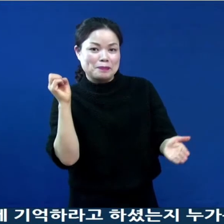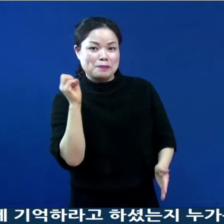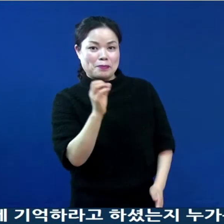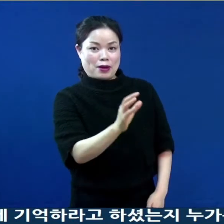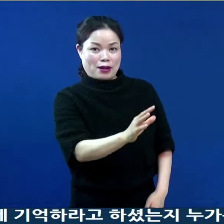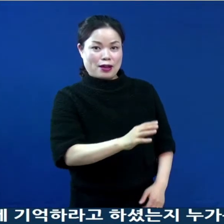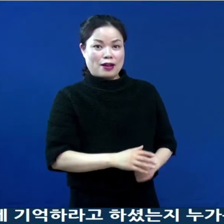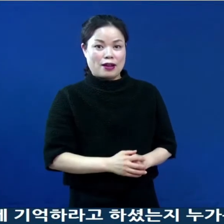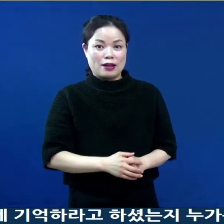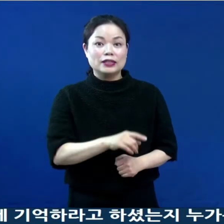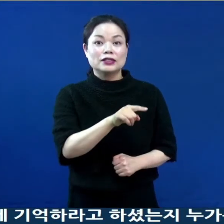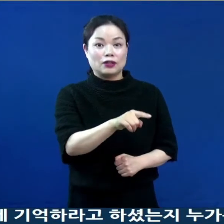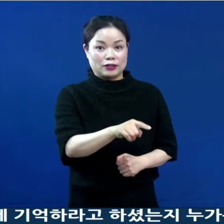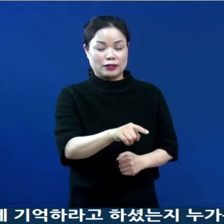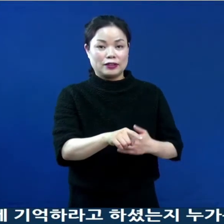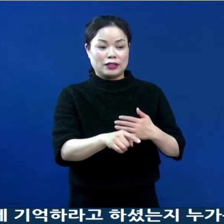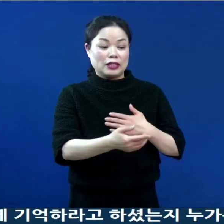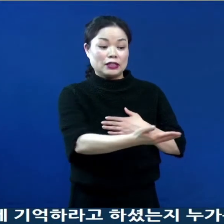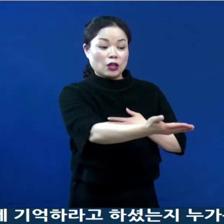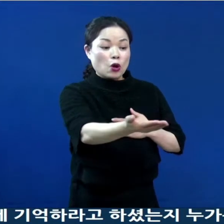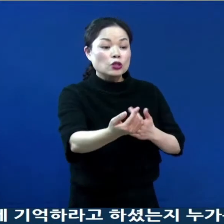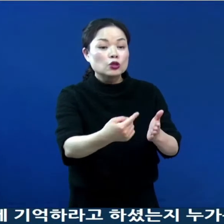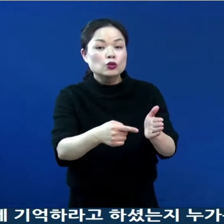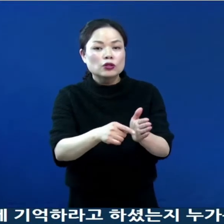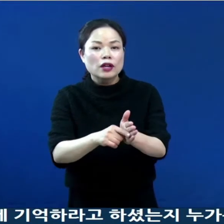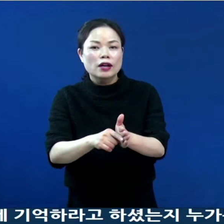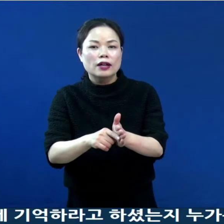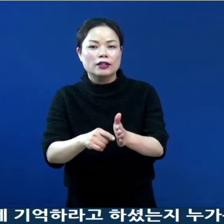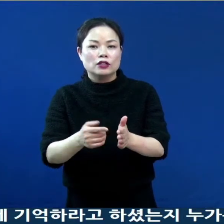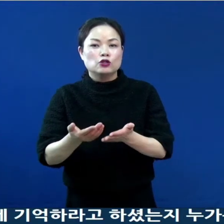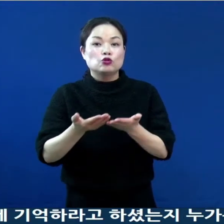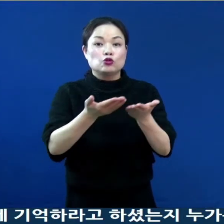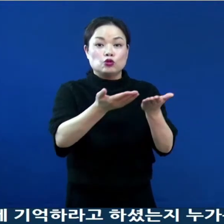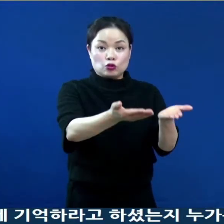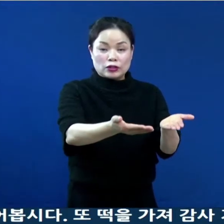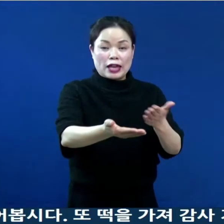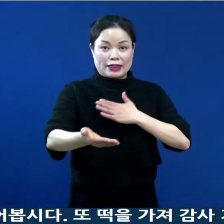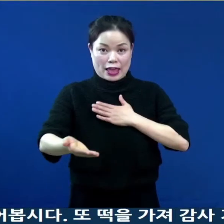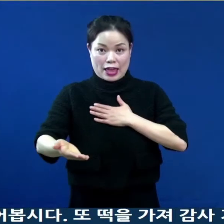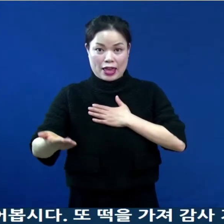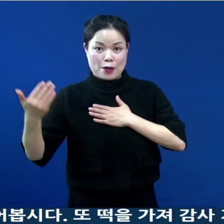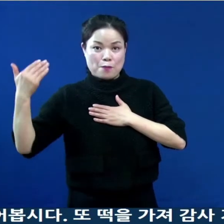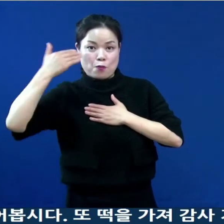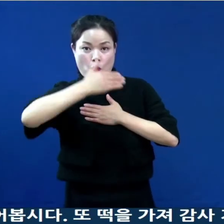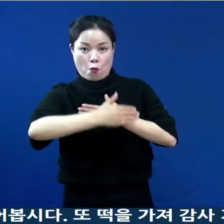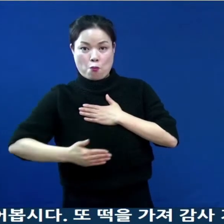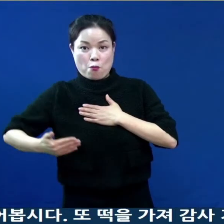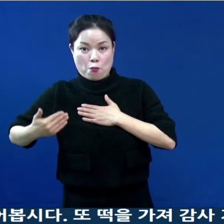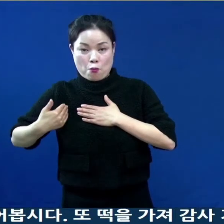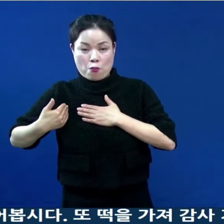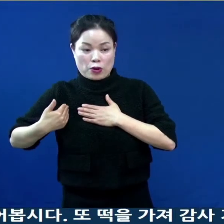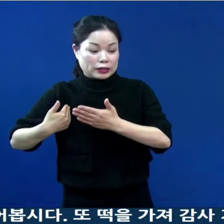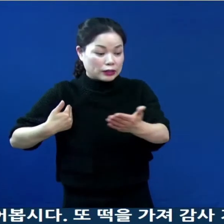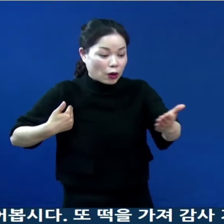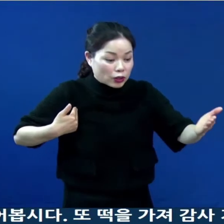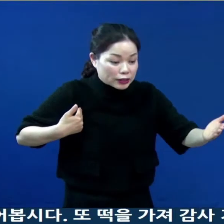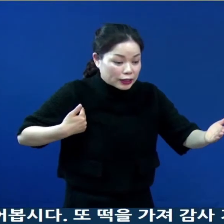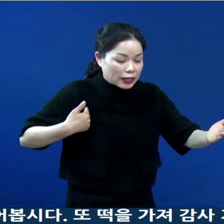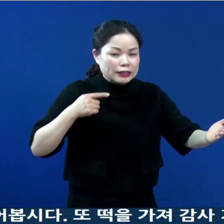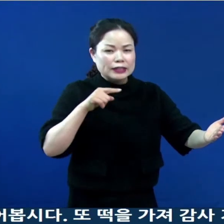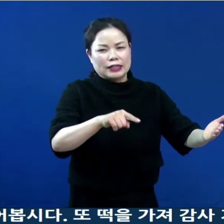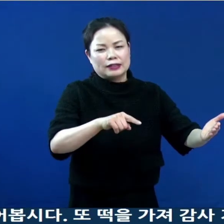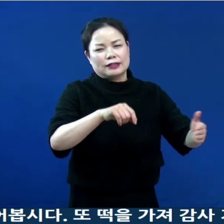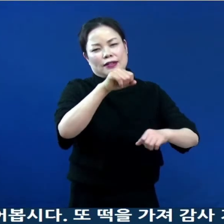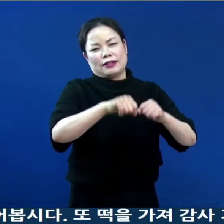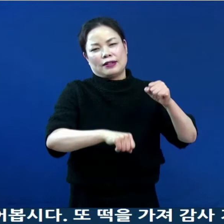이르시되 이것은 너희를 위하여 주는 내 몸이라. 너희가